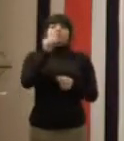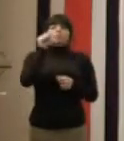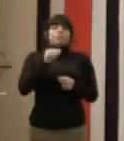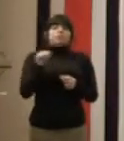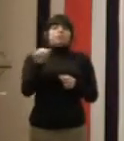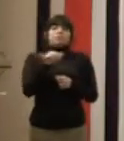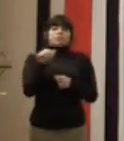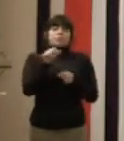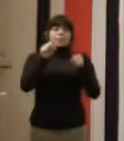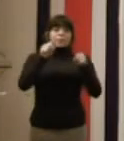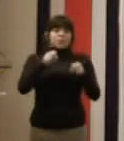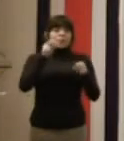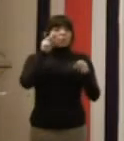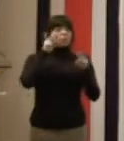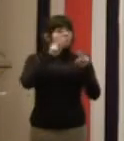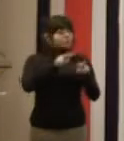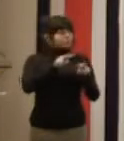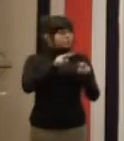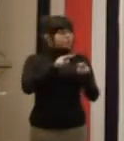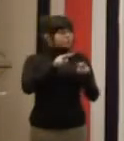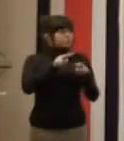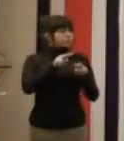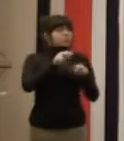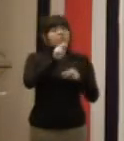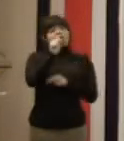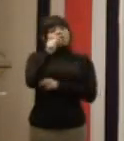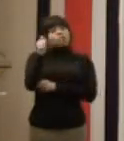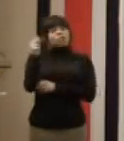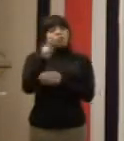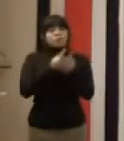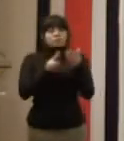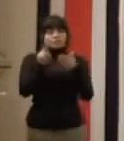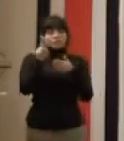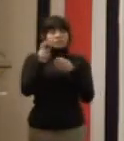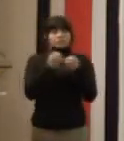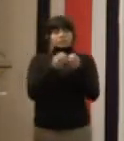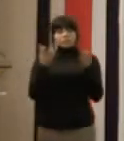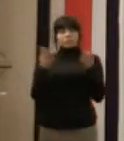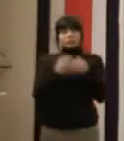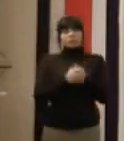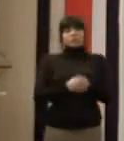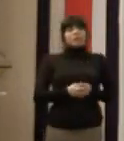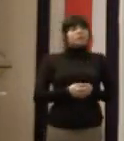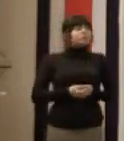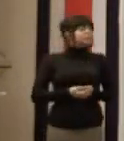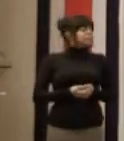que también podemos observar en las otras universidades públicas.